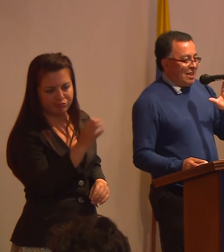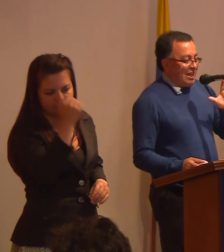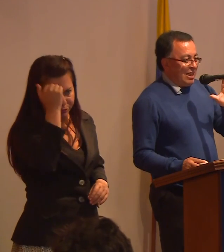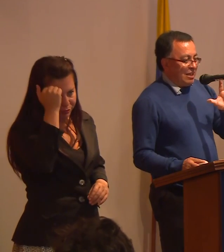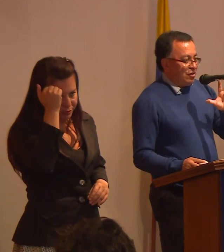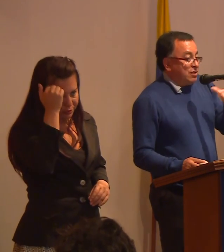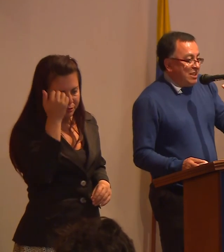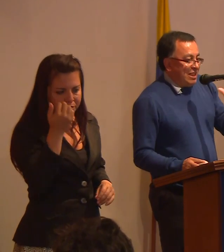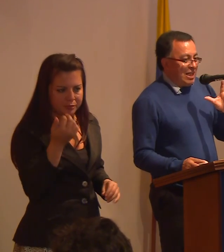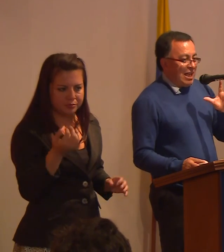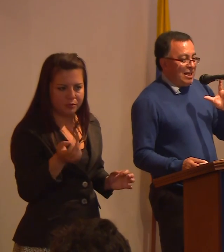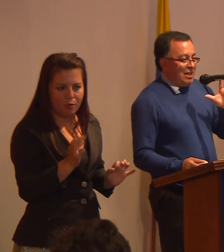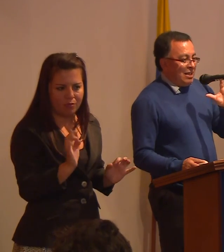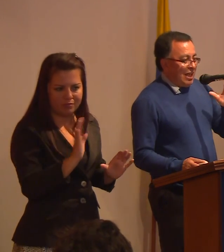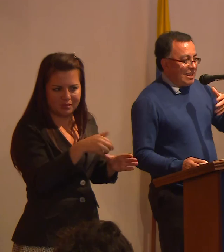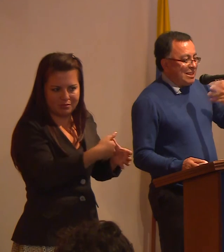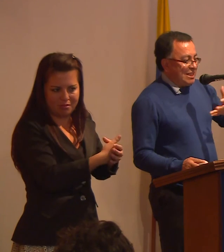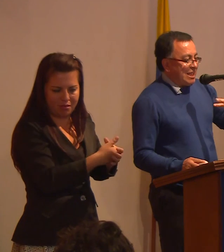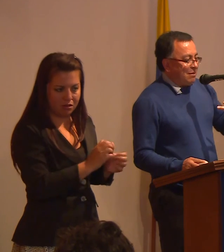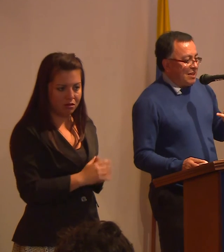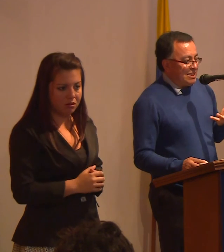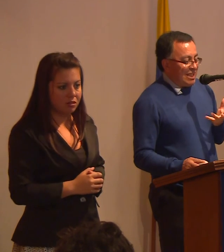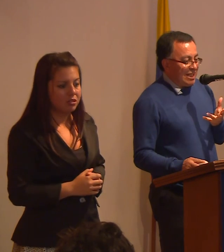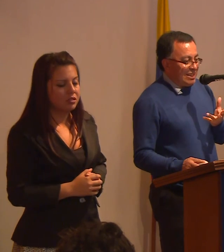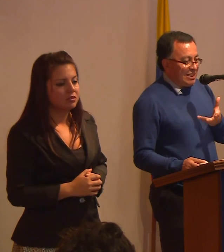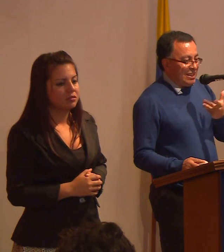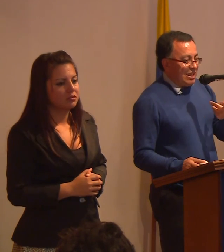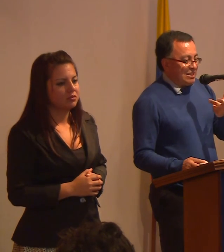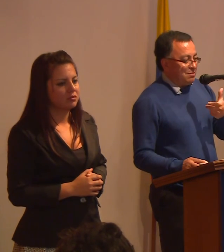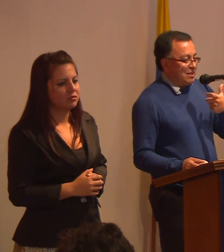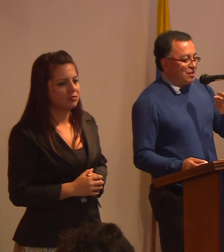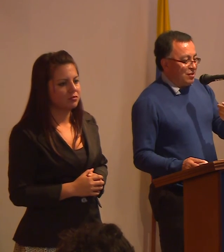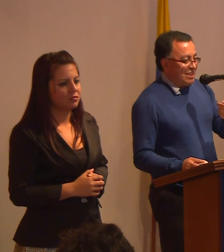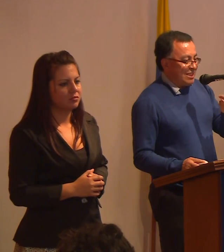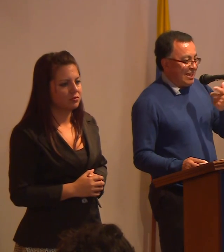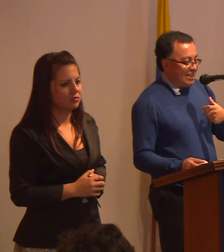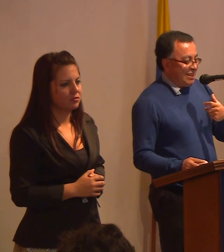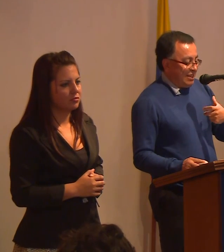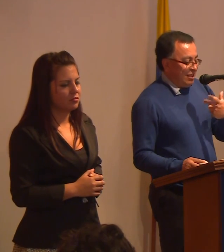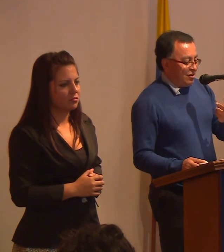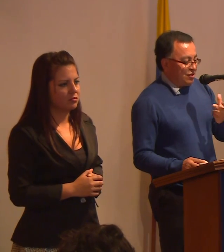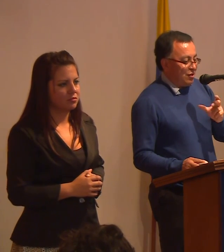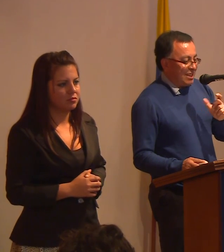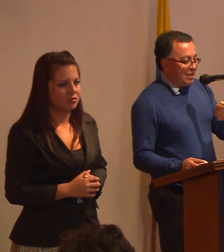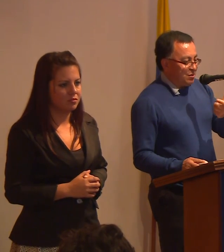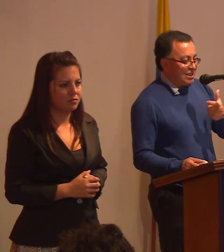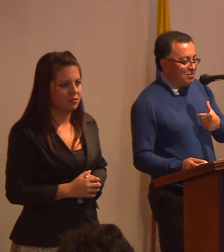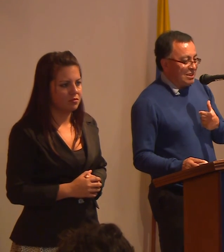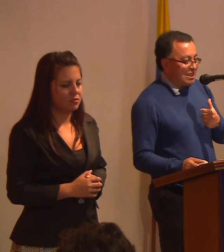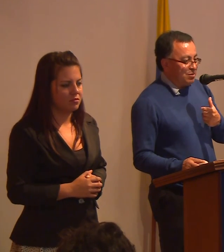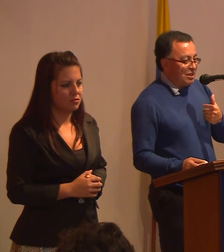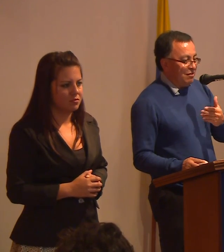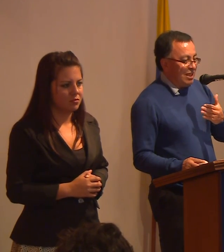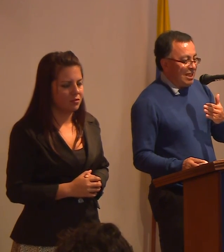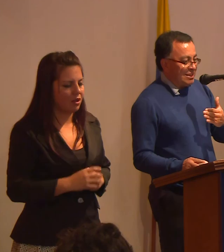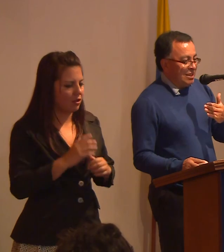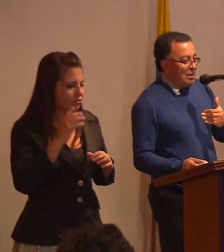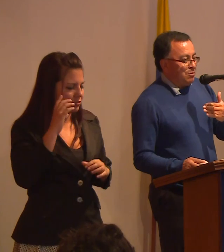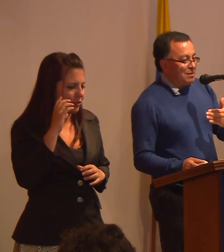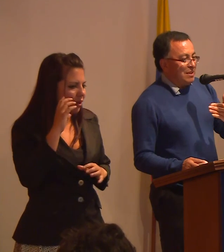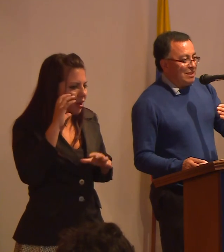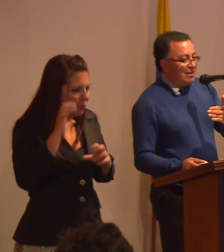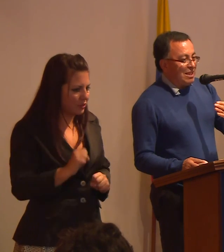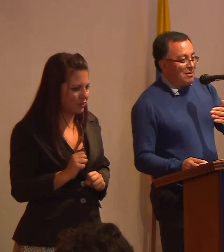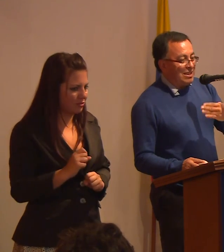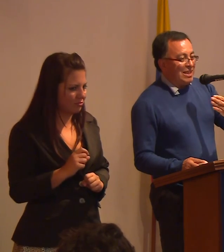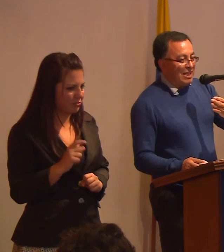profesoral o sindical, es en esa capacidad que tienen las personas y los colectivos que asumen estas responsabilidades,